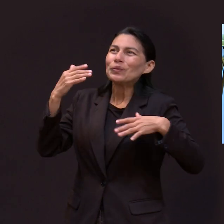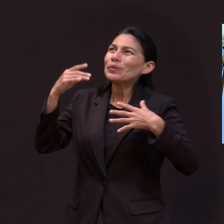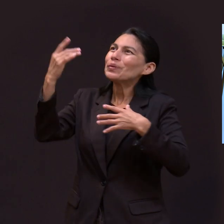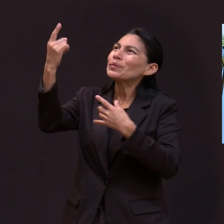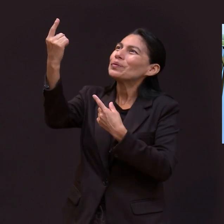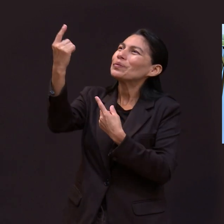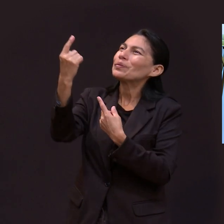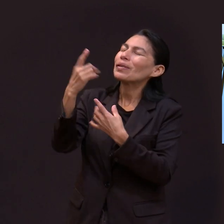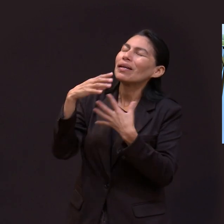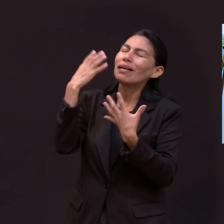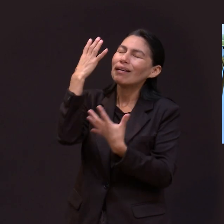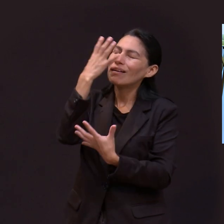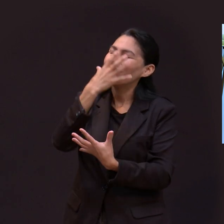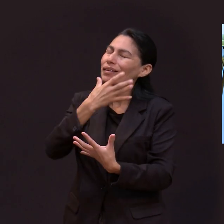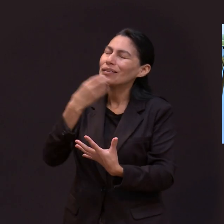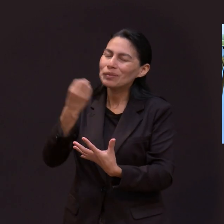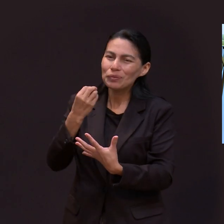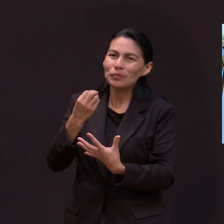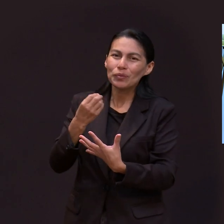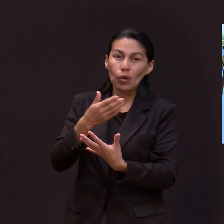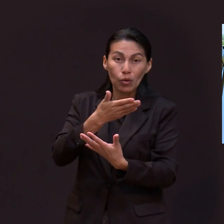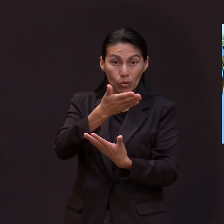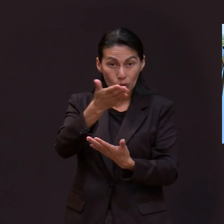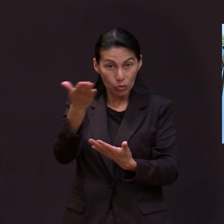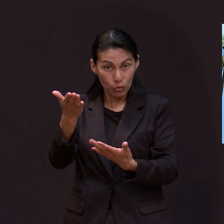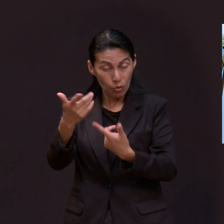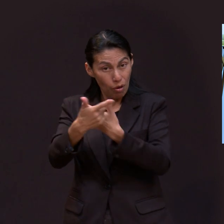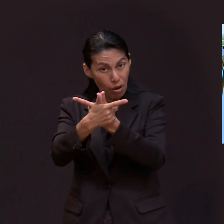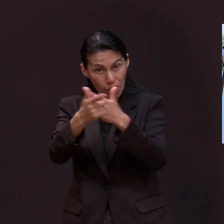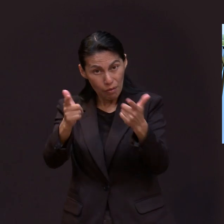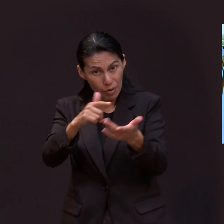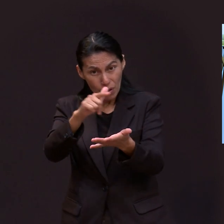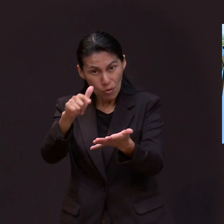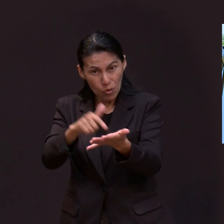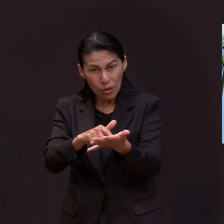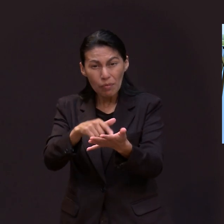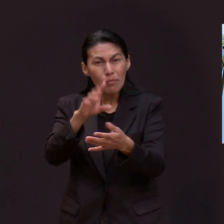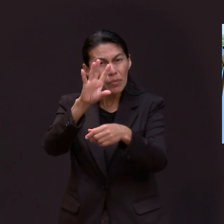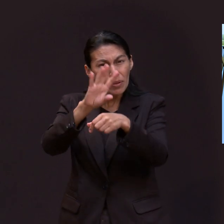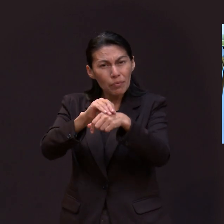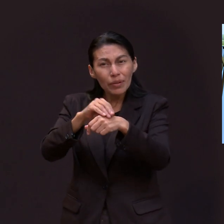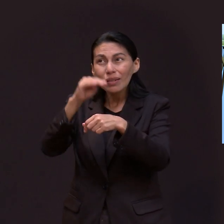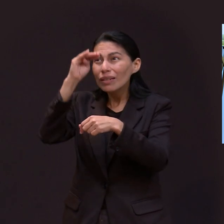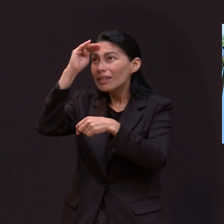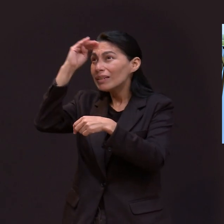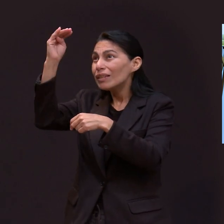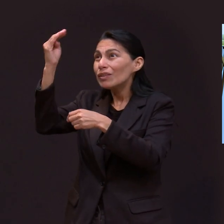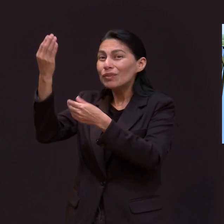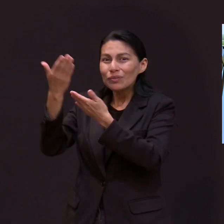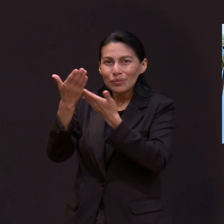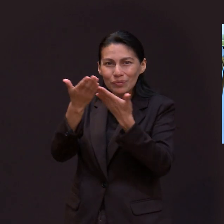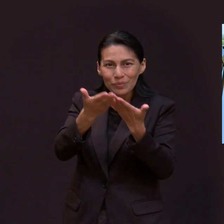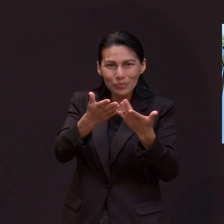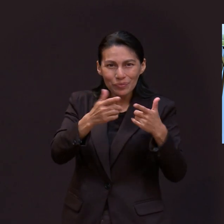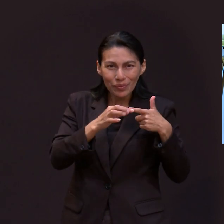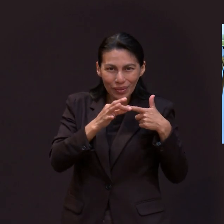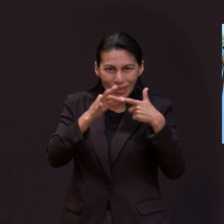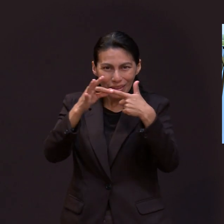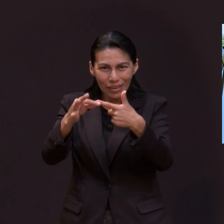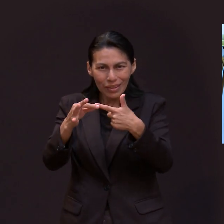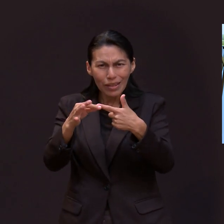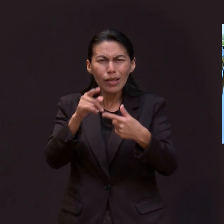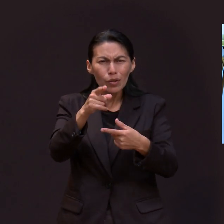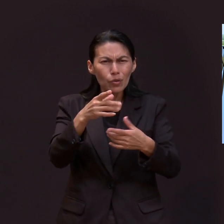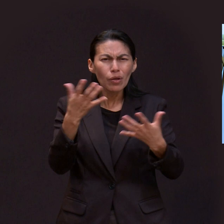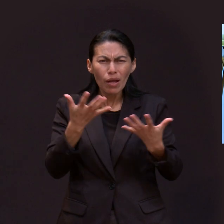formemos grupos de oración donde quiera que estés deja que el espíritu de dios guíe tu vida a la formación